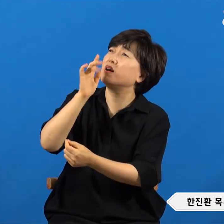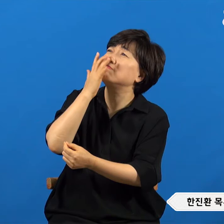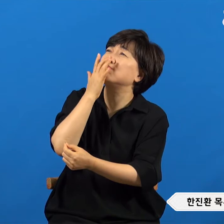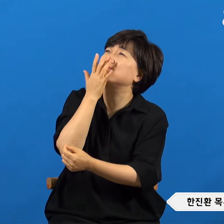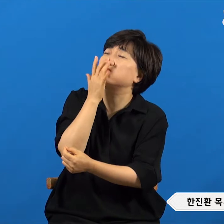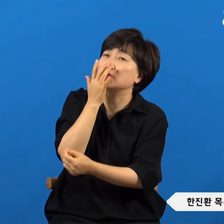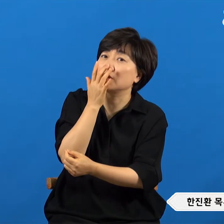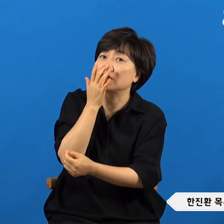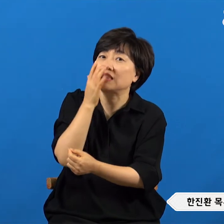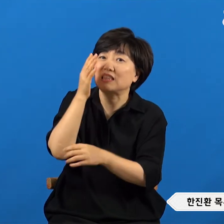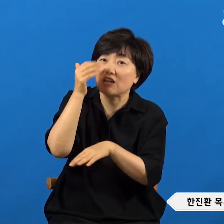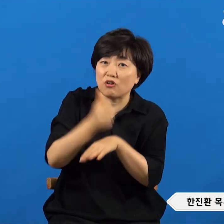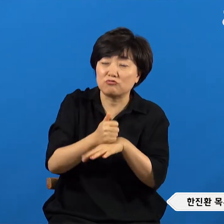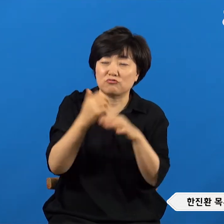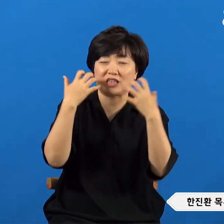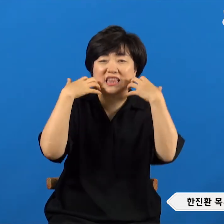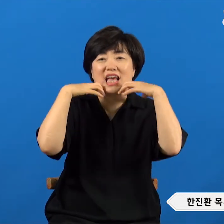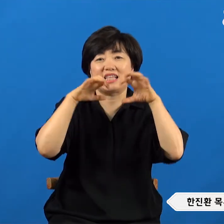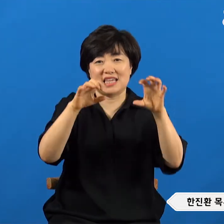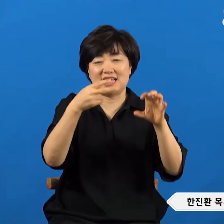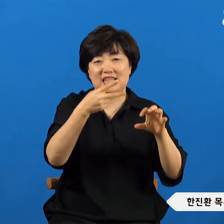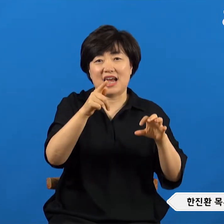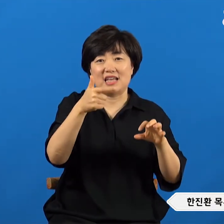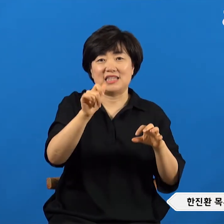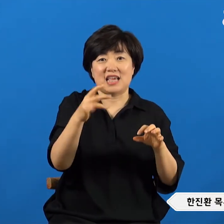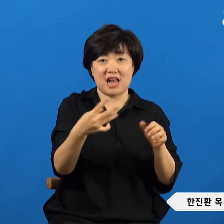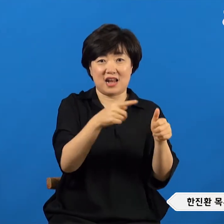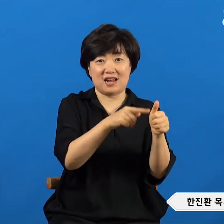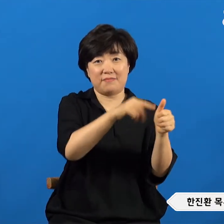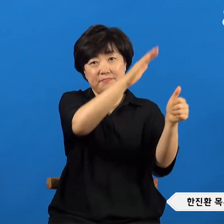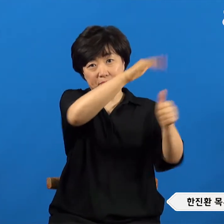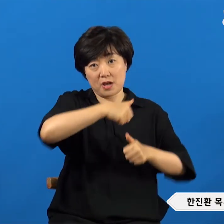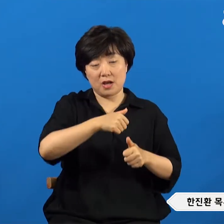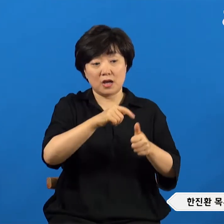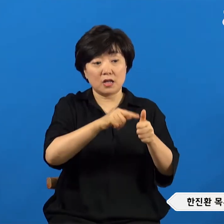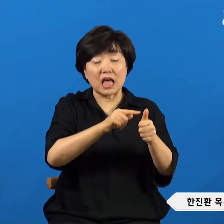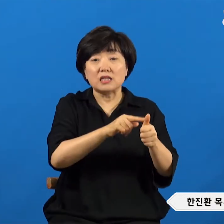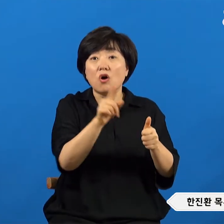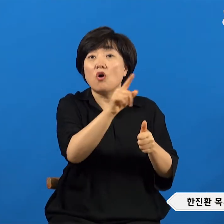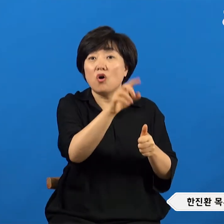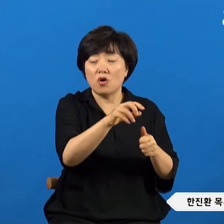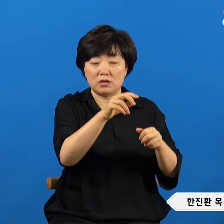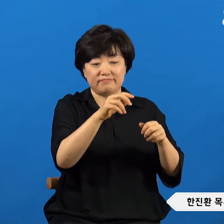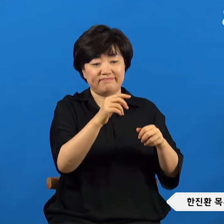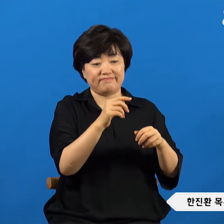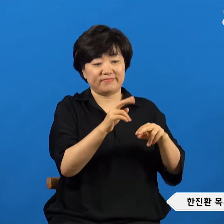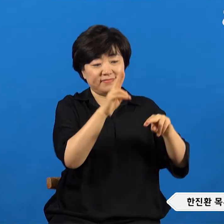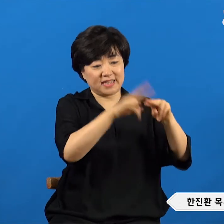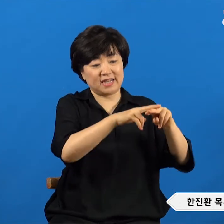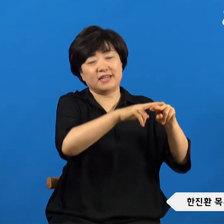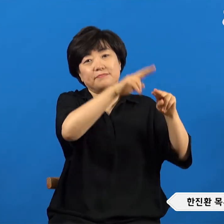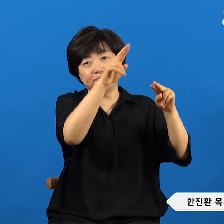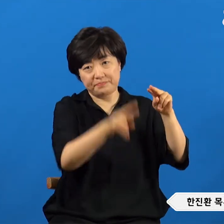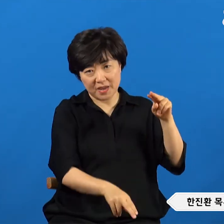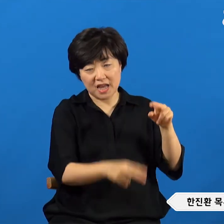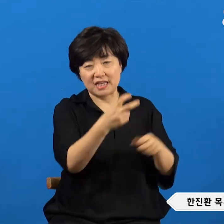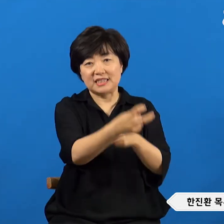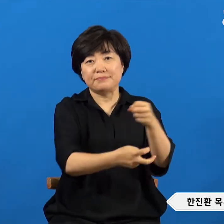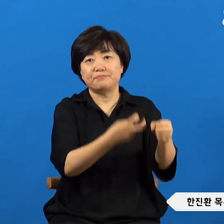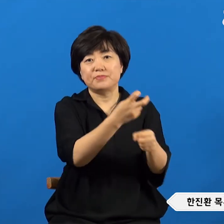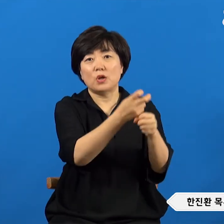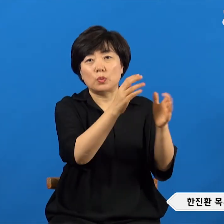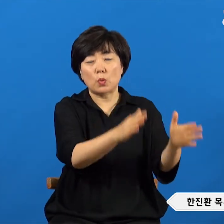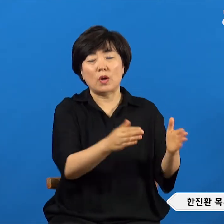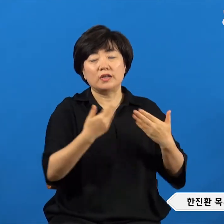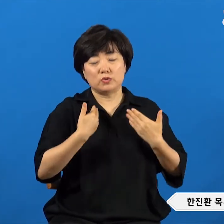결국 다니엘이 불려 나왔습니다. 그동안 다니엘은 관직에서 물러나서 한 20년